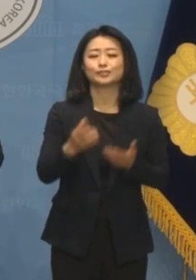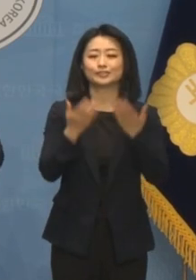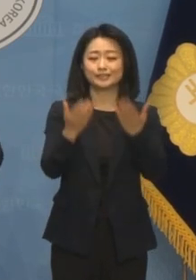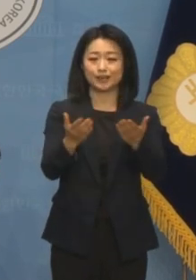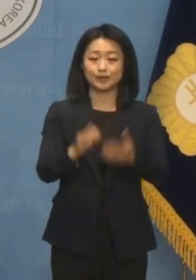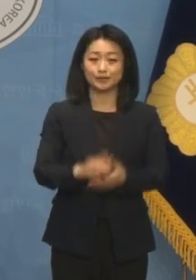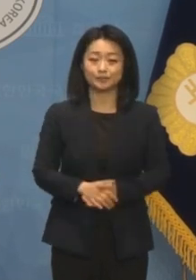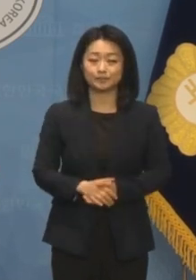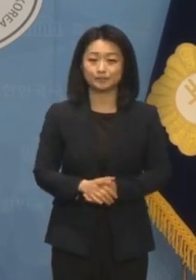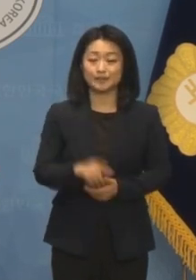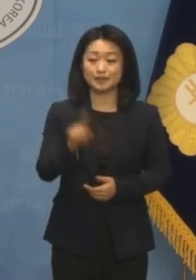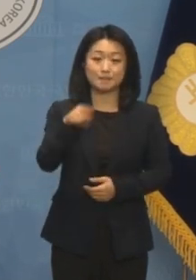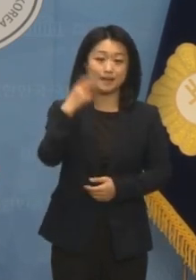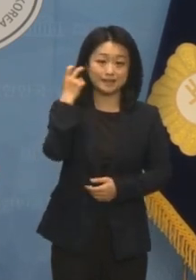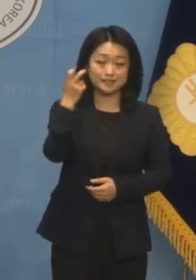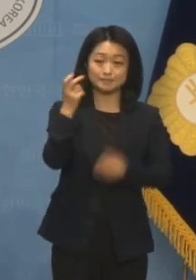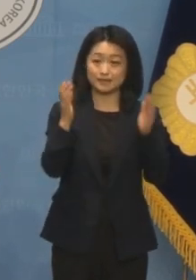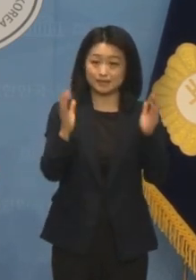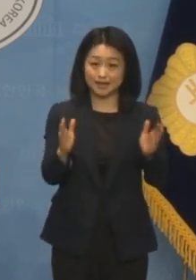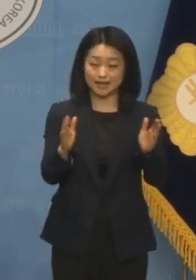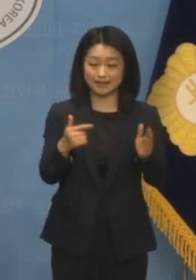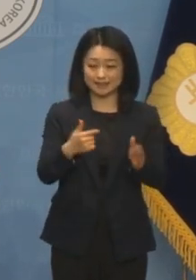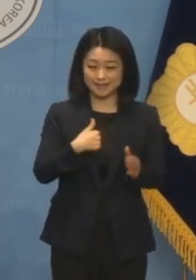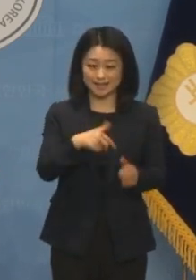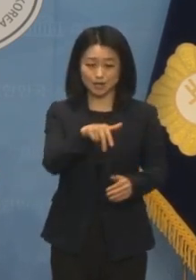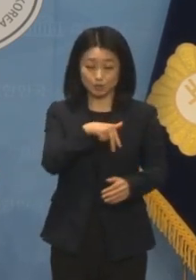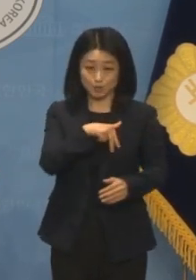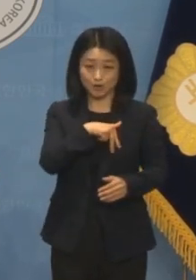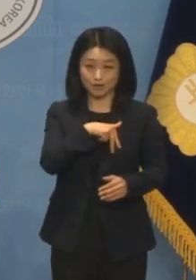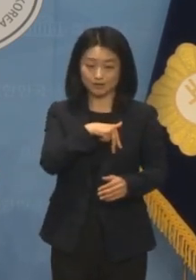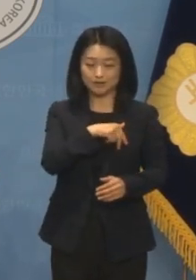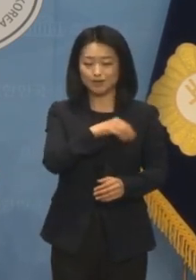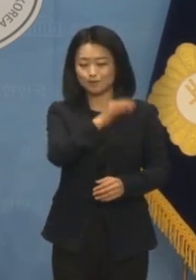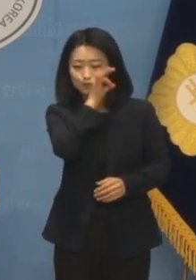그리고 120여일 동안의 임기를 부끄럽지 않게 보낼 수 있도록